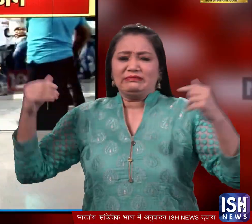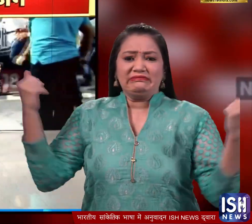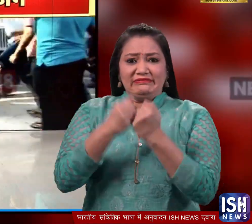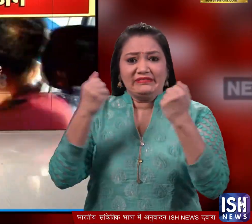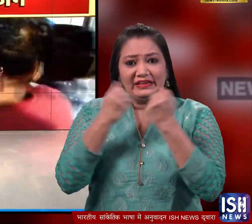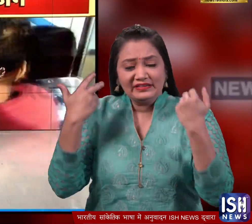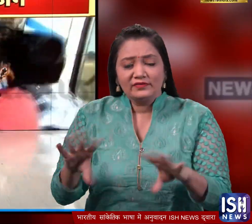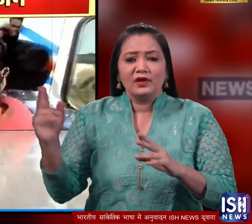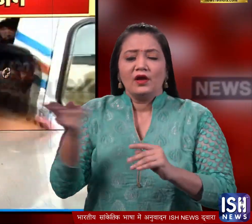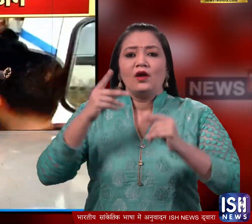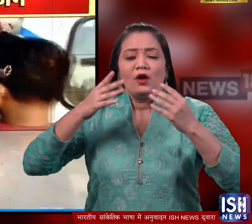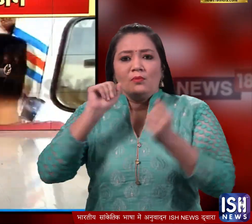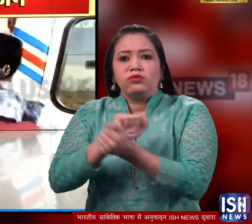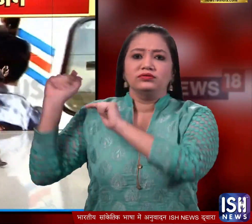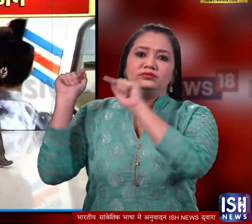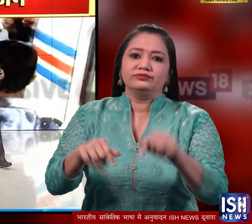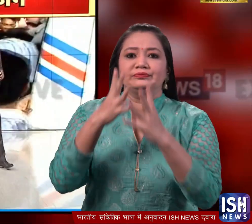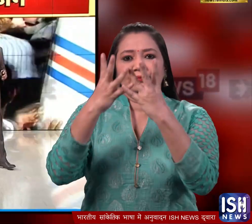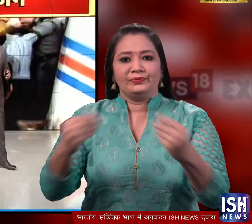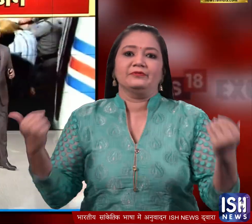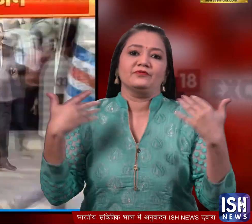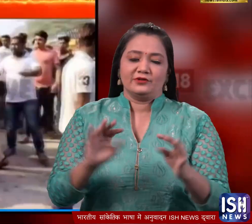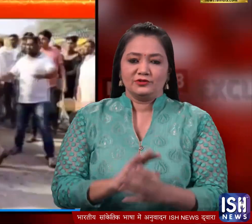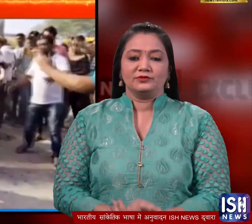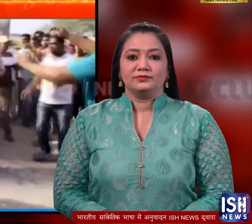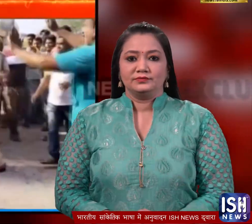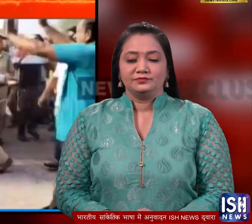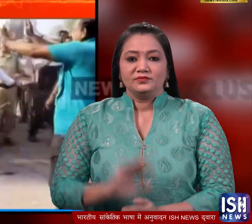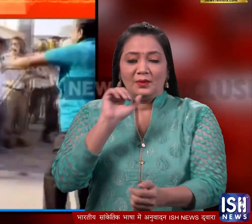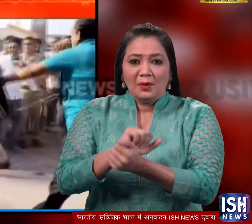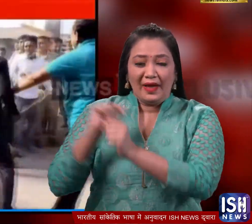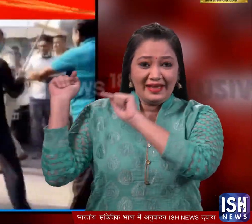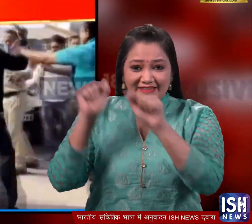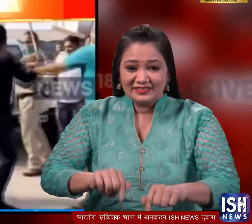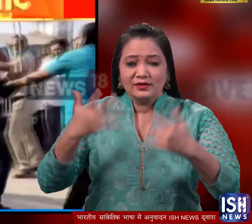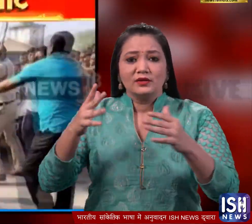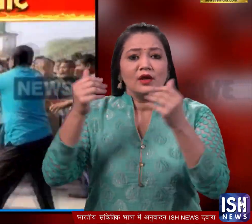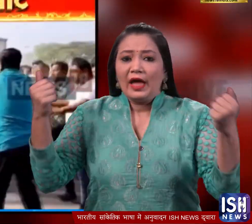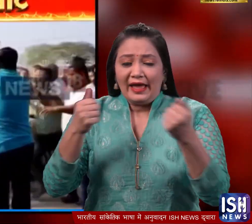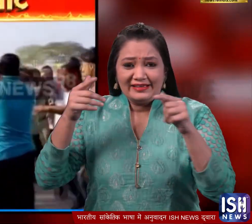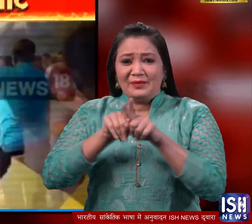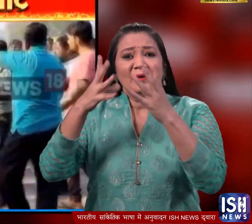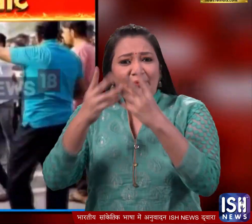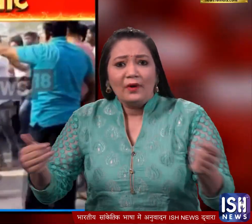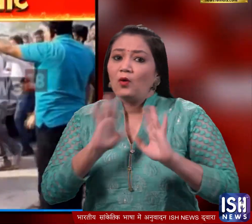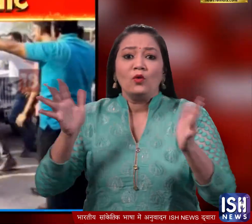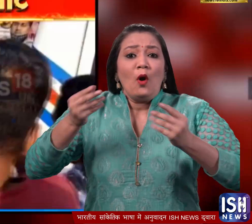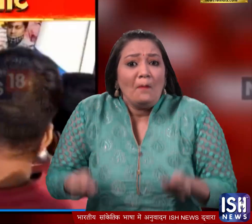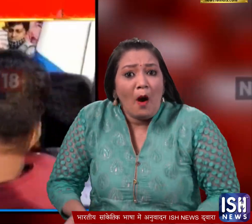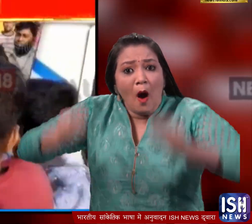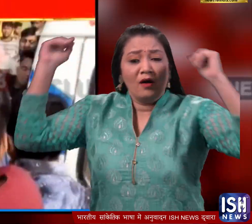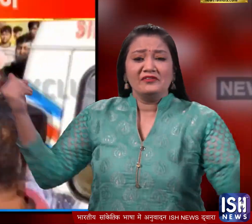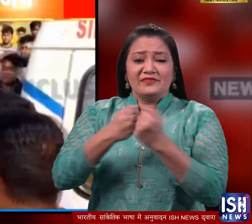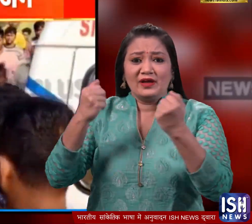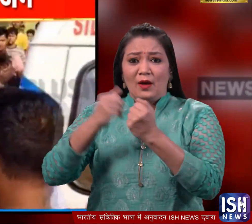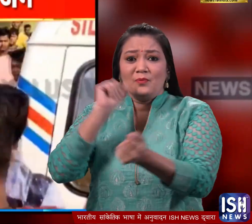गई, जिसे शांत कराने के लिए पुलिस वाले पहुंचे। लेकिन पुलिस के पहुंचने के बाद मामला शांत होने के बजाय और भड़क गया।